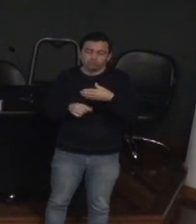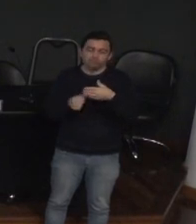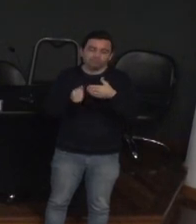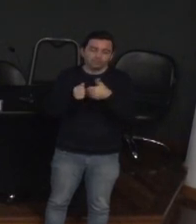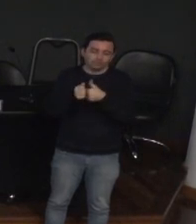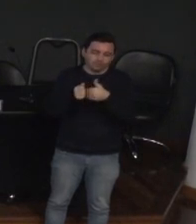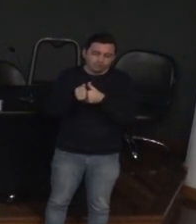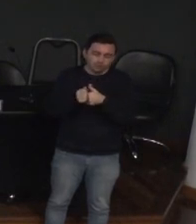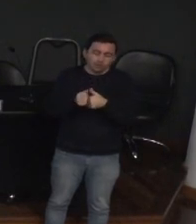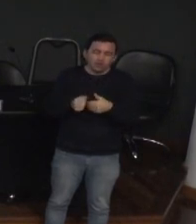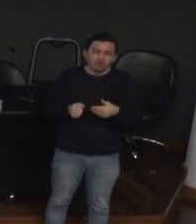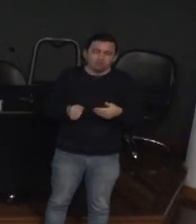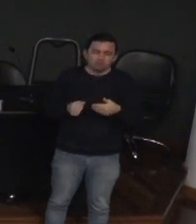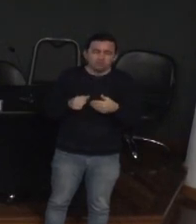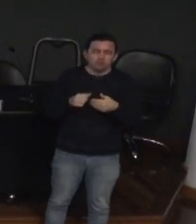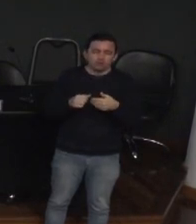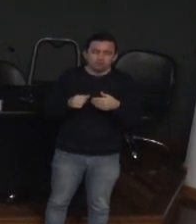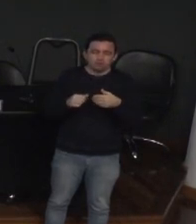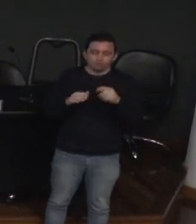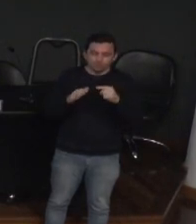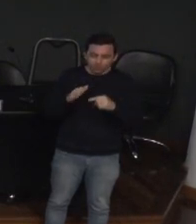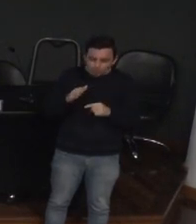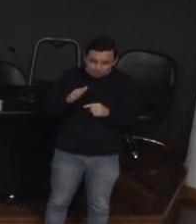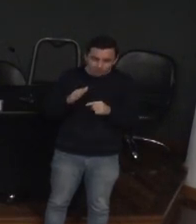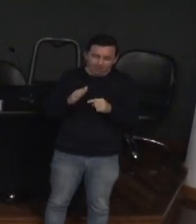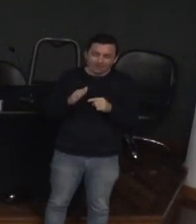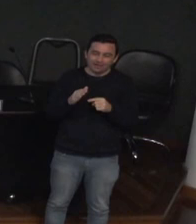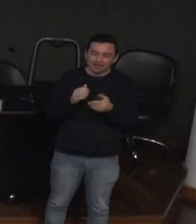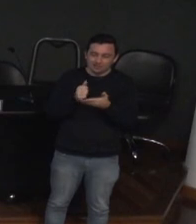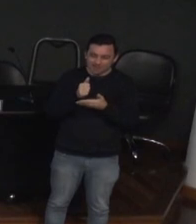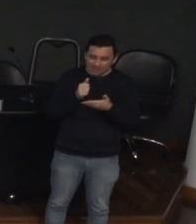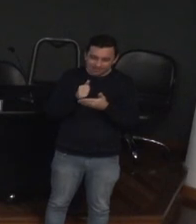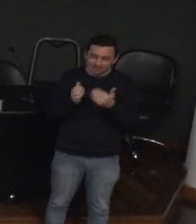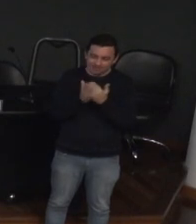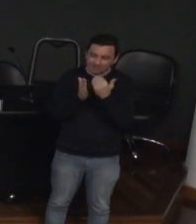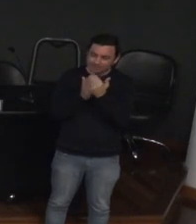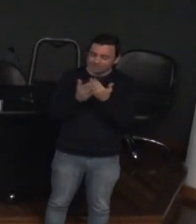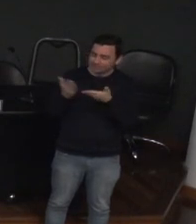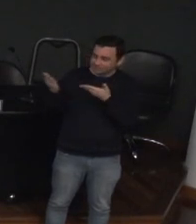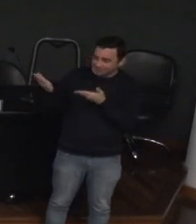a fundamentação legal, a gente contrata o escritório do Pironte para responder.